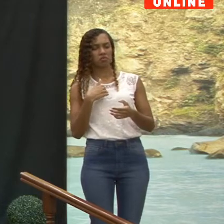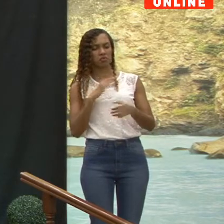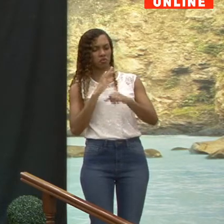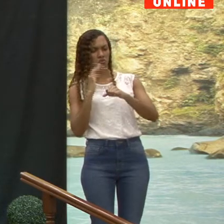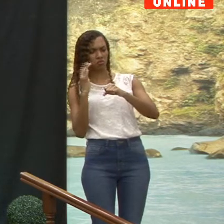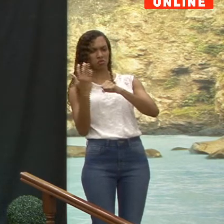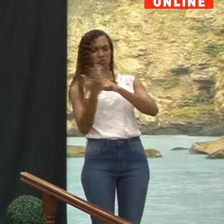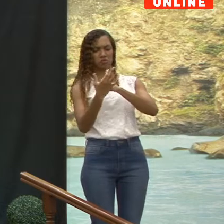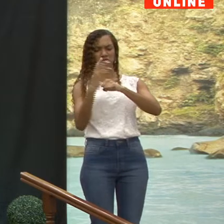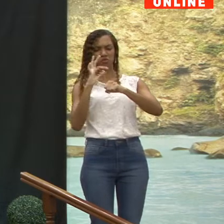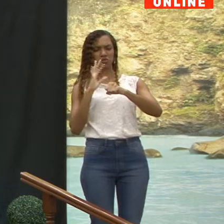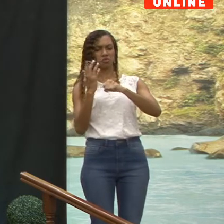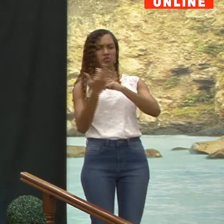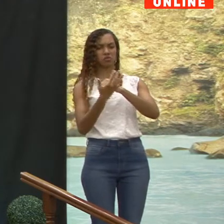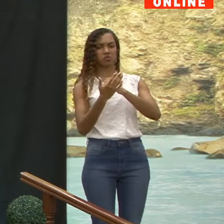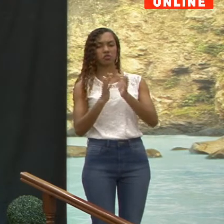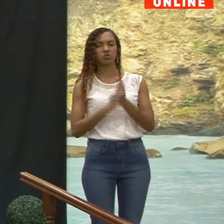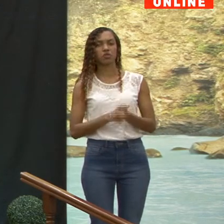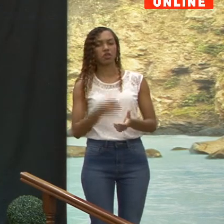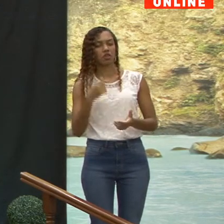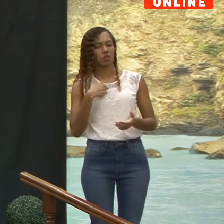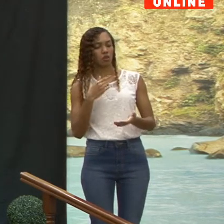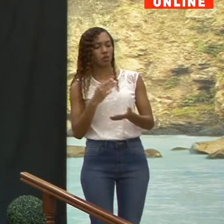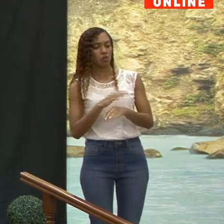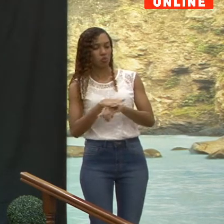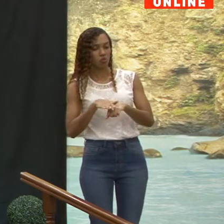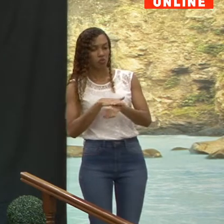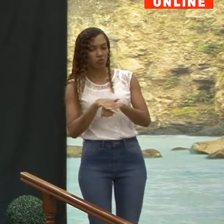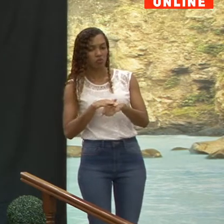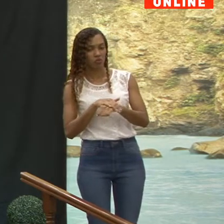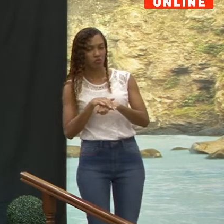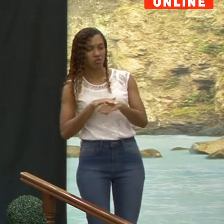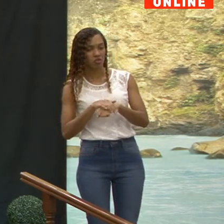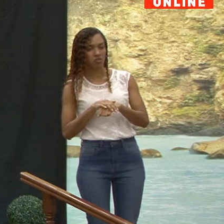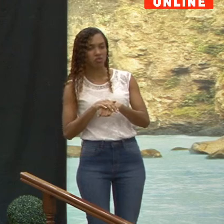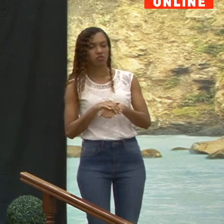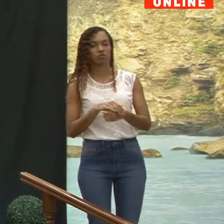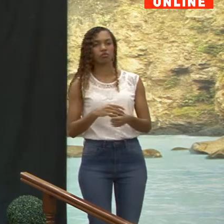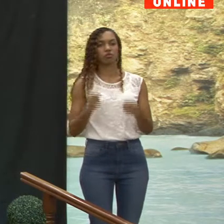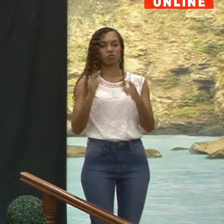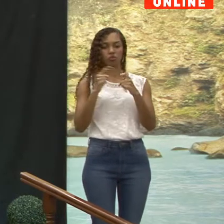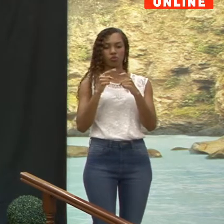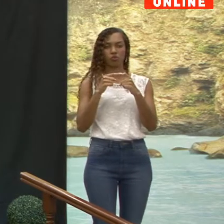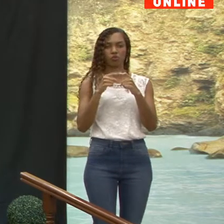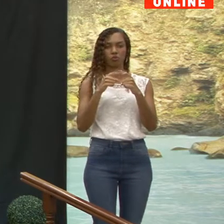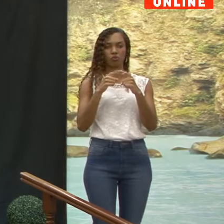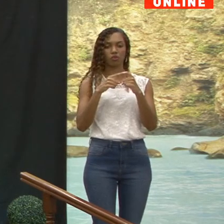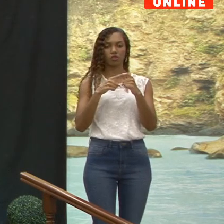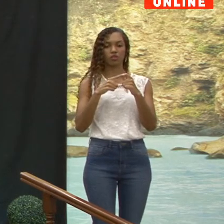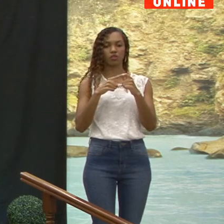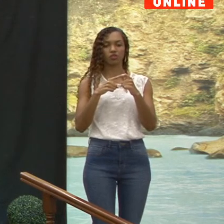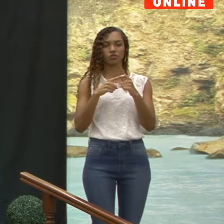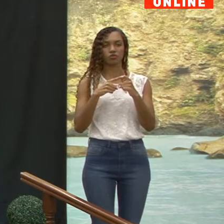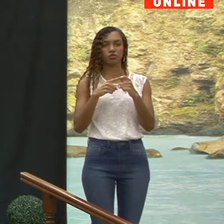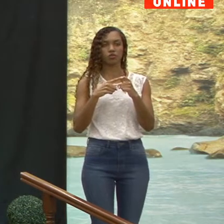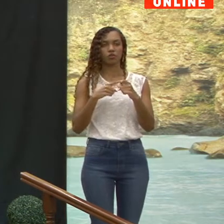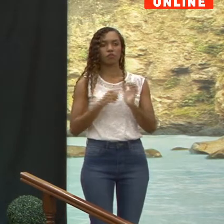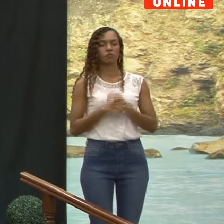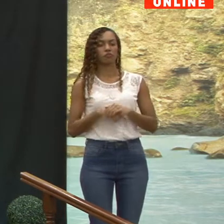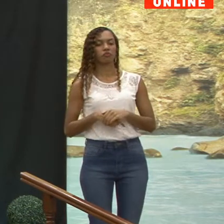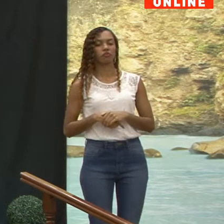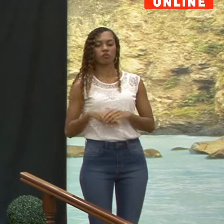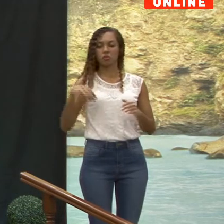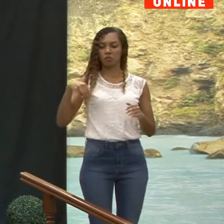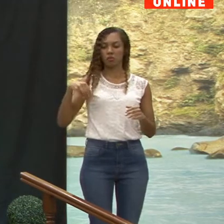aqui do Márcio do Carmo, ele falou que 80% ou mais das pessoas vão lá, estão com uma gripe comum e pensa que está